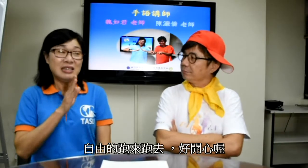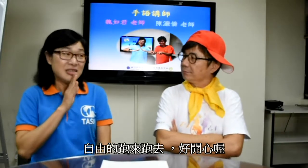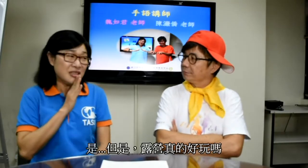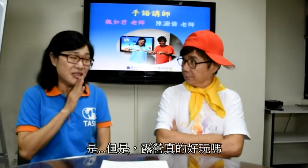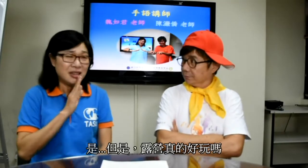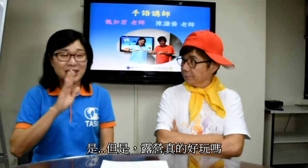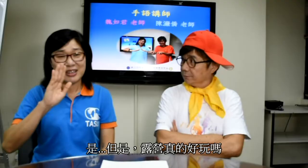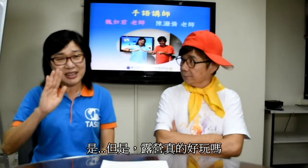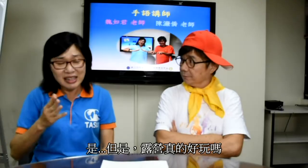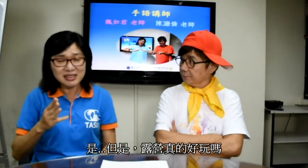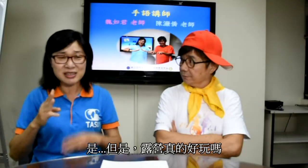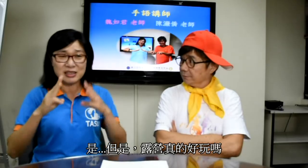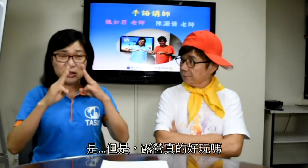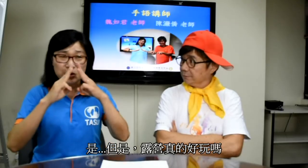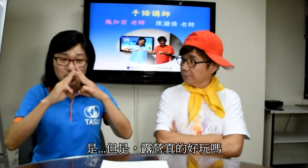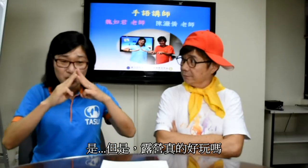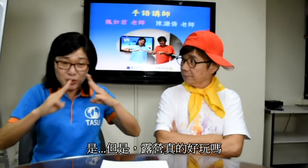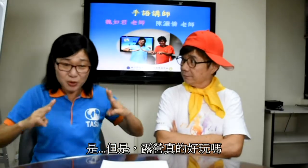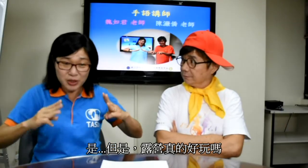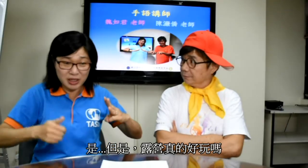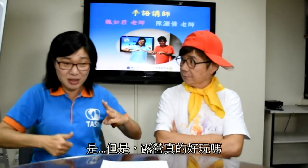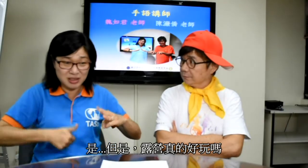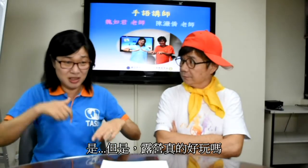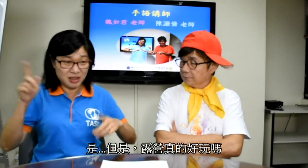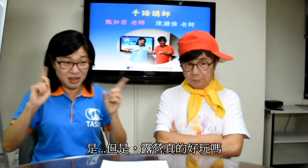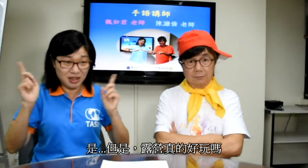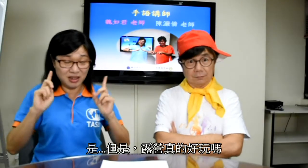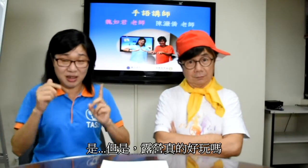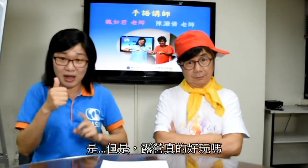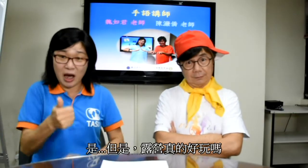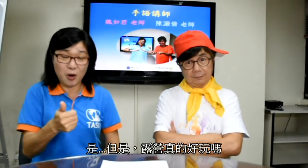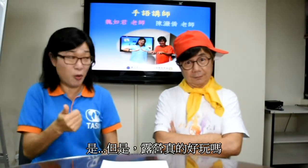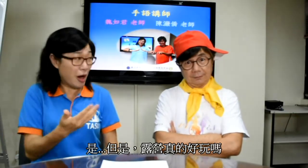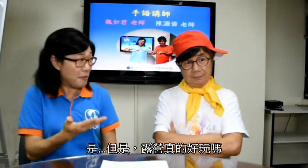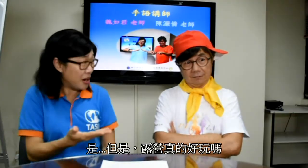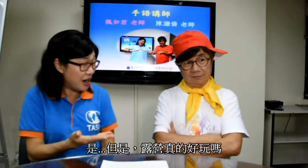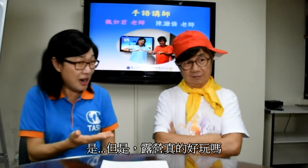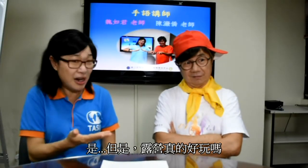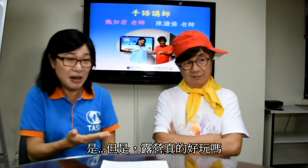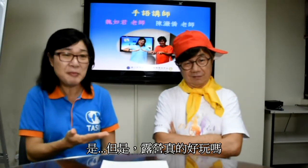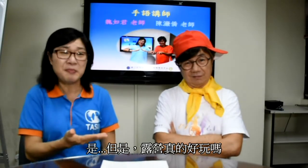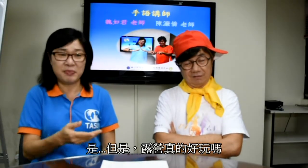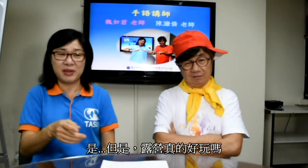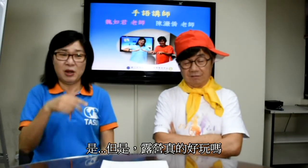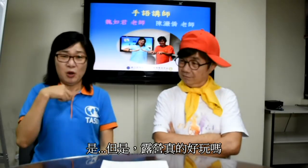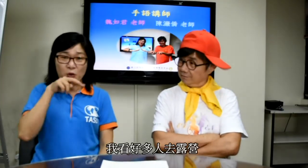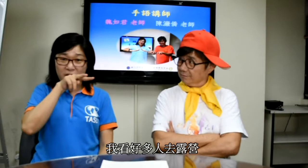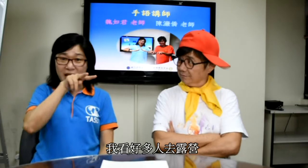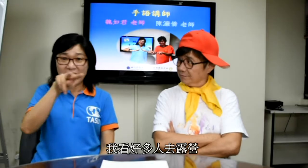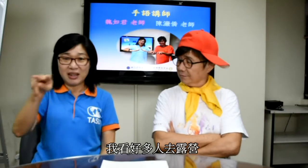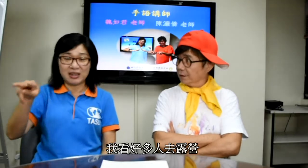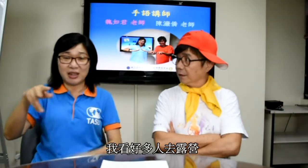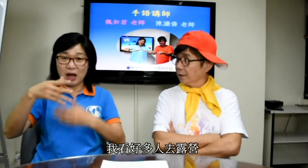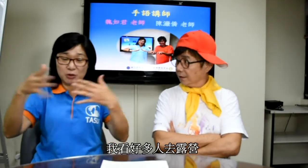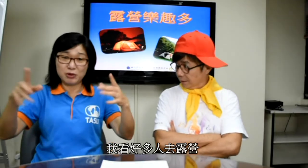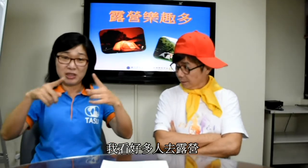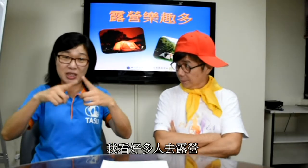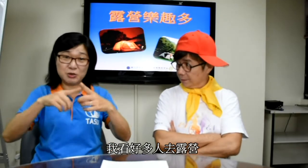是，但是露营真的好玩吗？我看好多人去